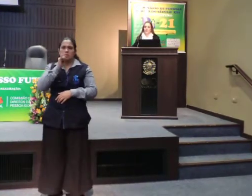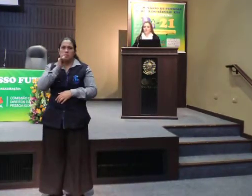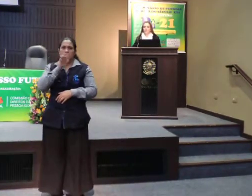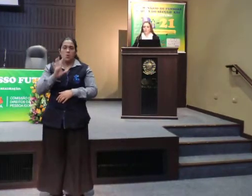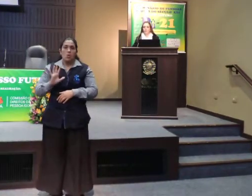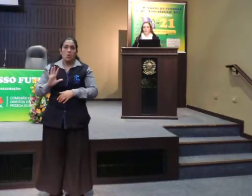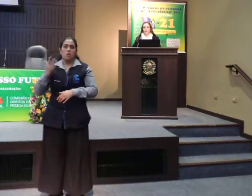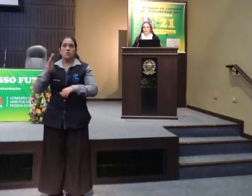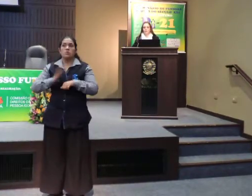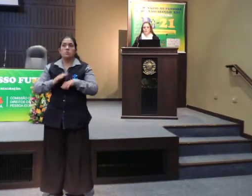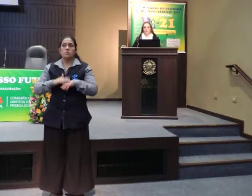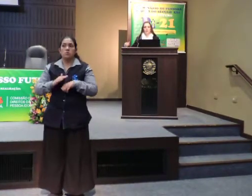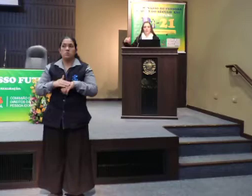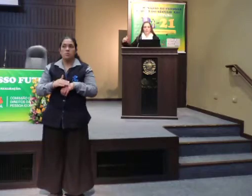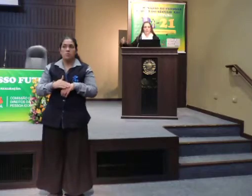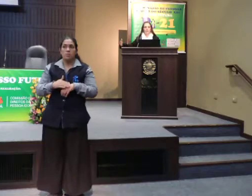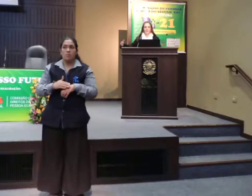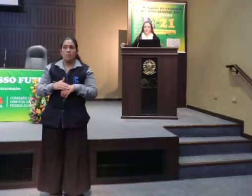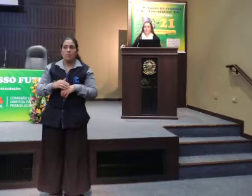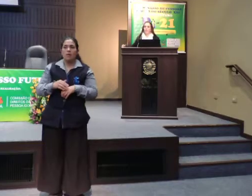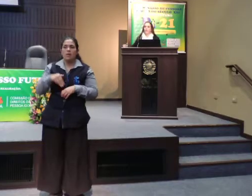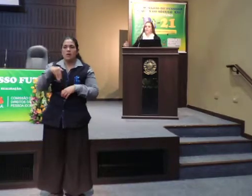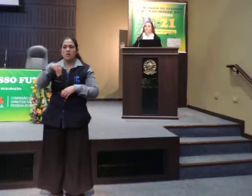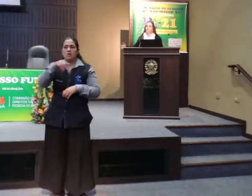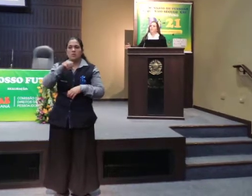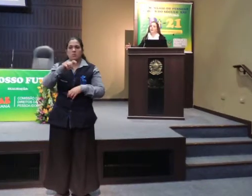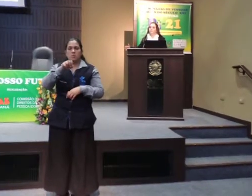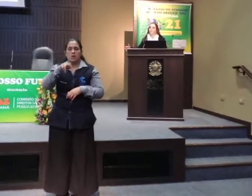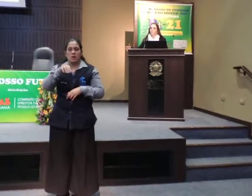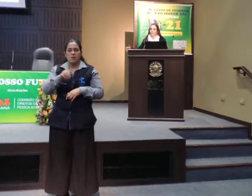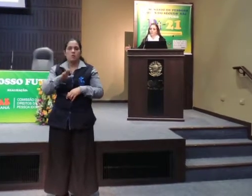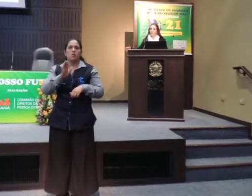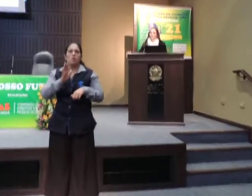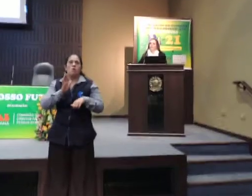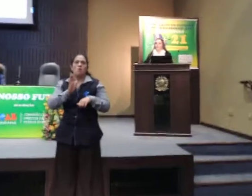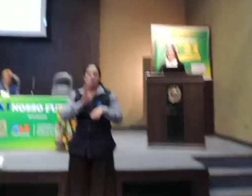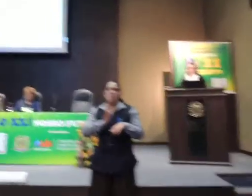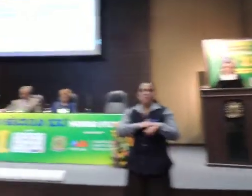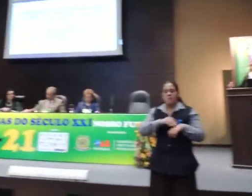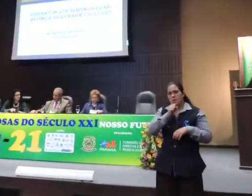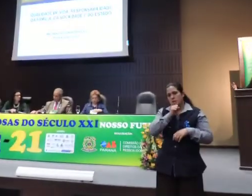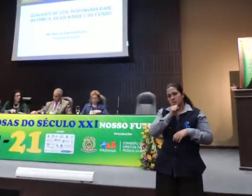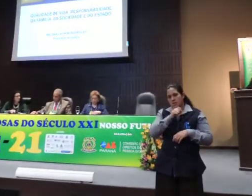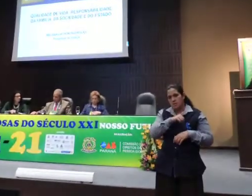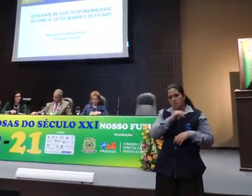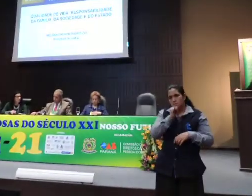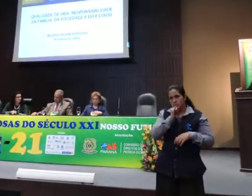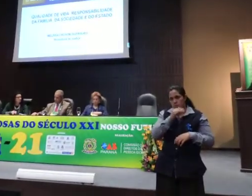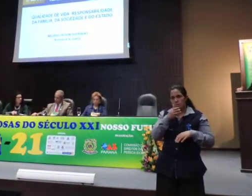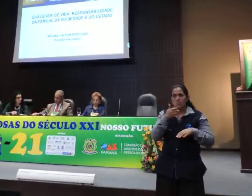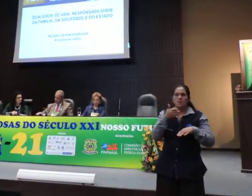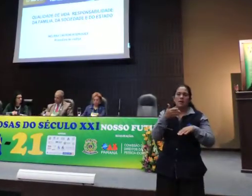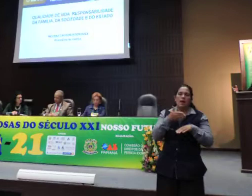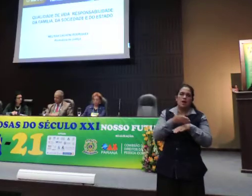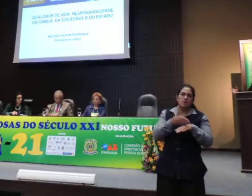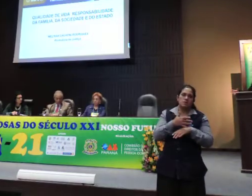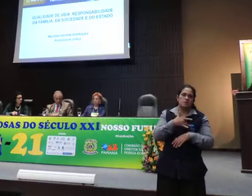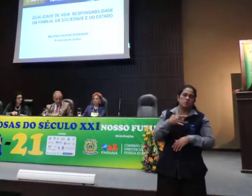desenvolvido o país, maior a faixa etária, porque a longevidade é maior. Acesso à saúde, a qualidade